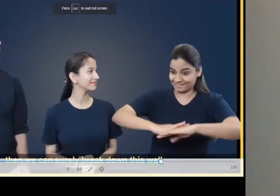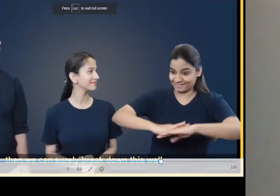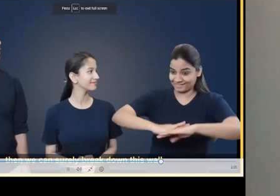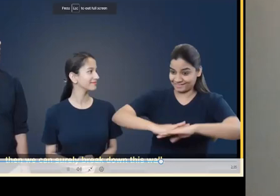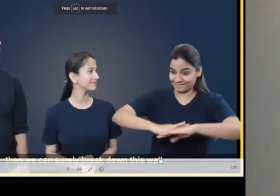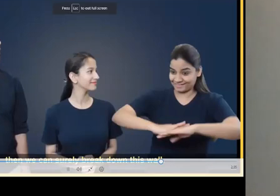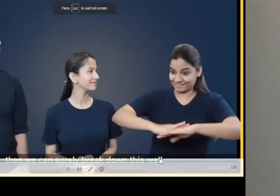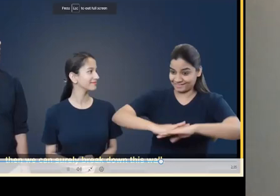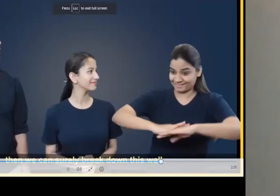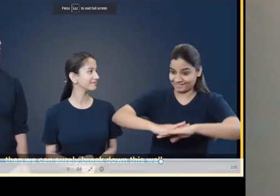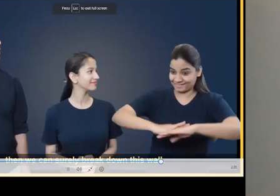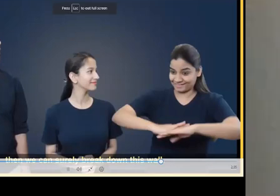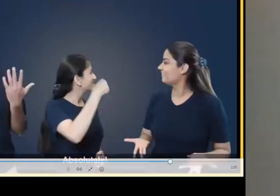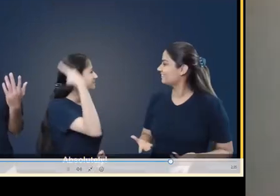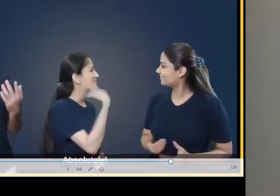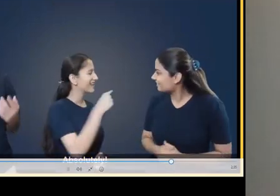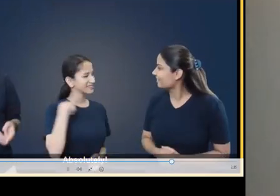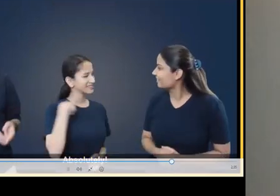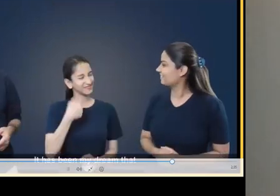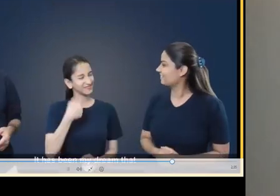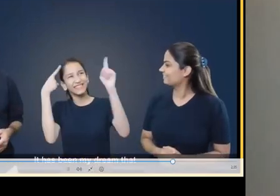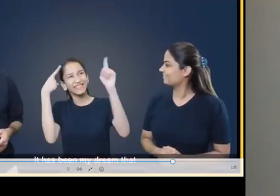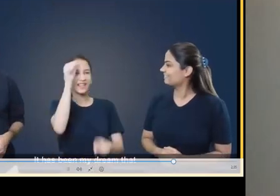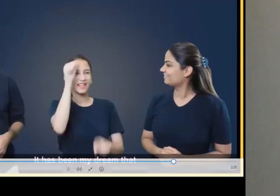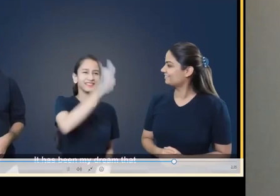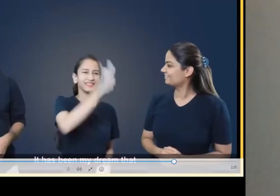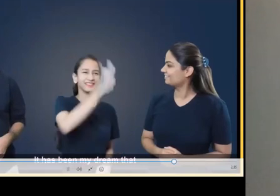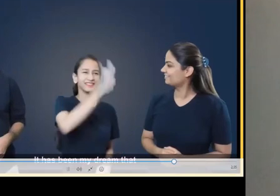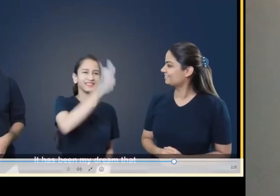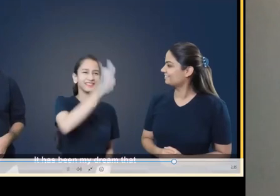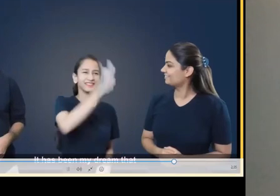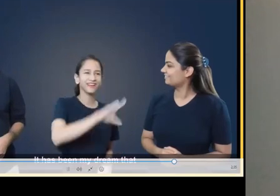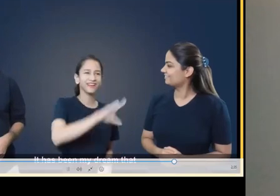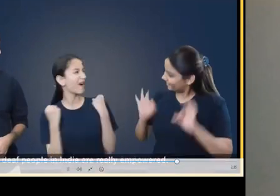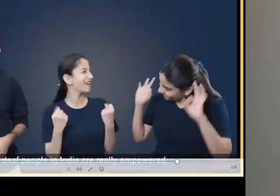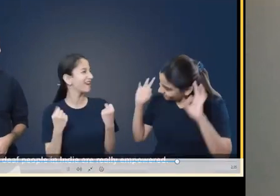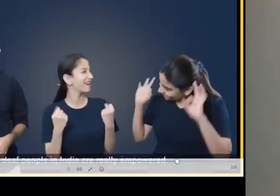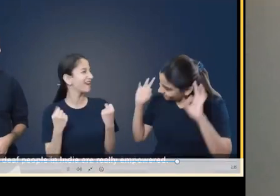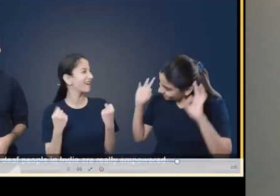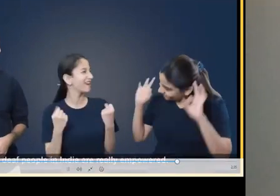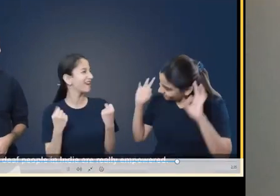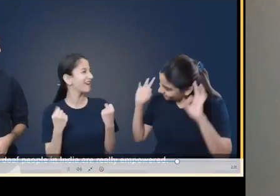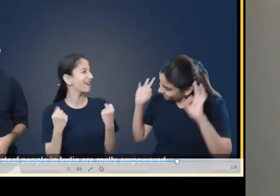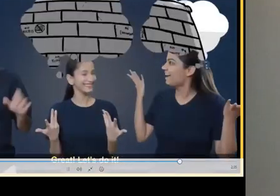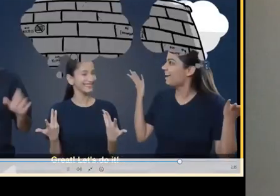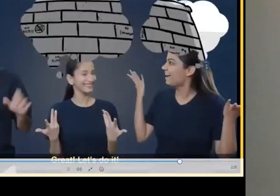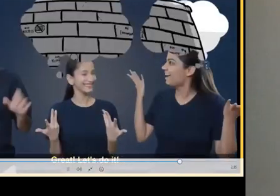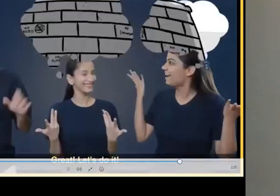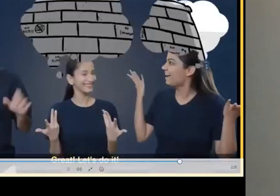इस दीवार टूट सकता है। वाकई यह मेरा सपना रहा है कि भारत में बधिर लोग वास्तव में सशक्त हों।